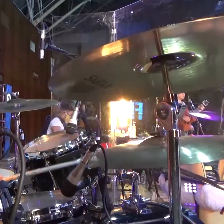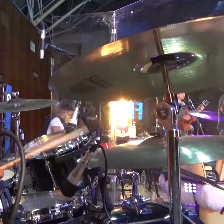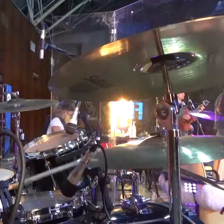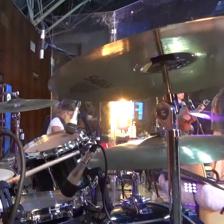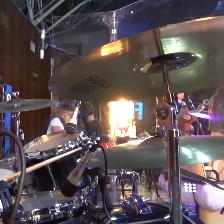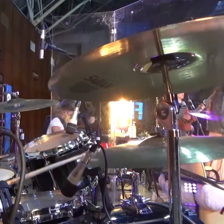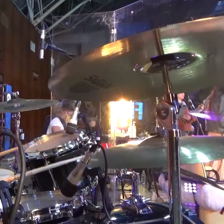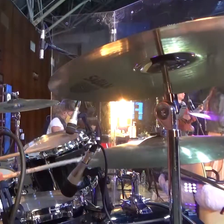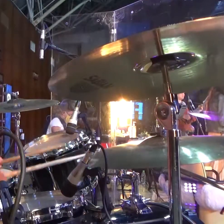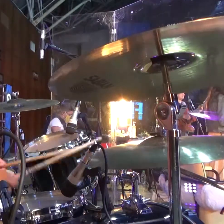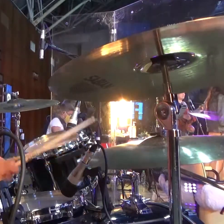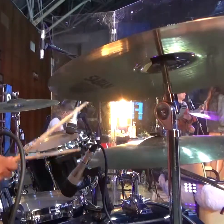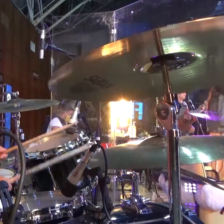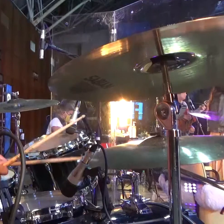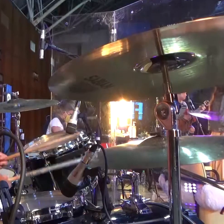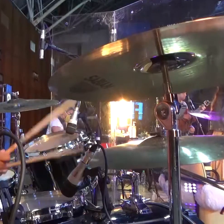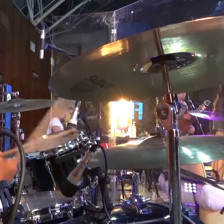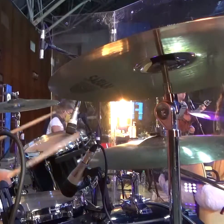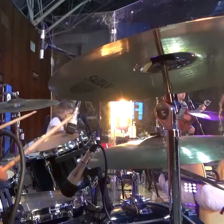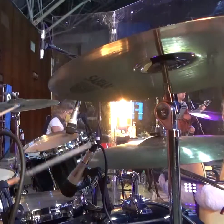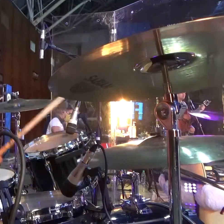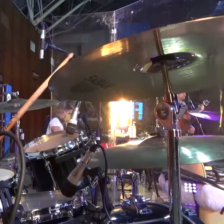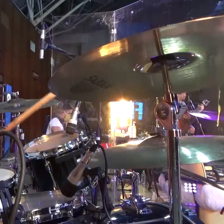stepping stones.